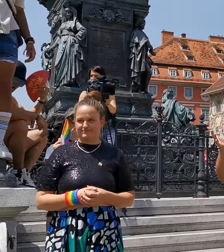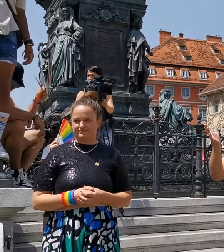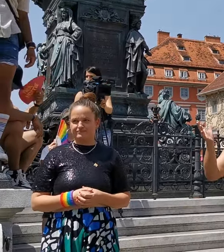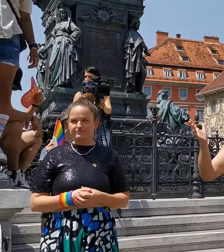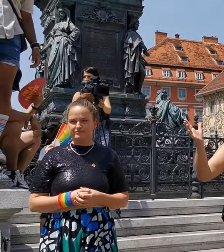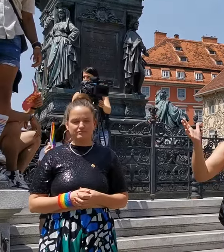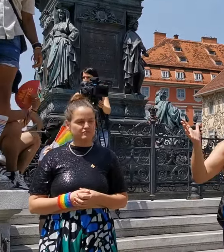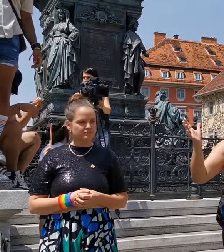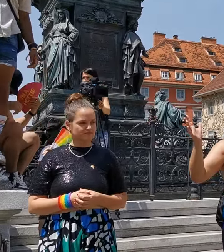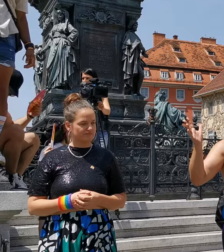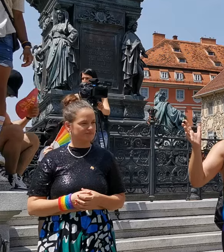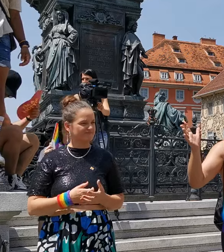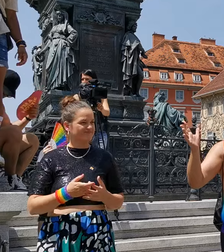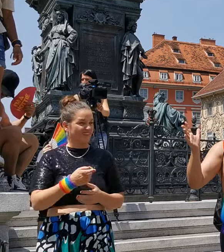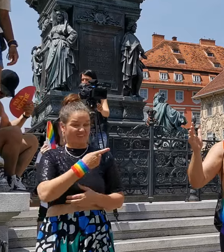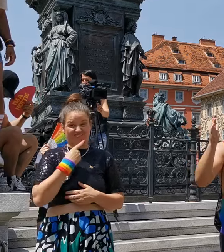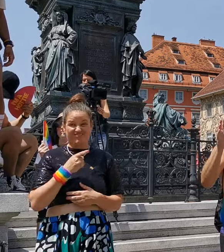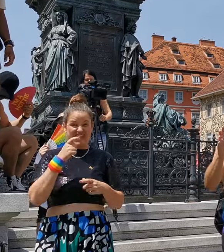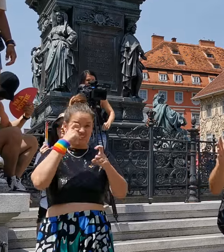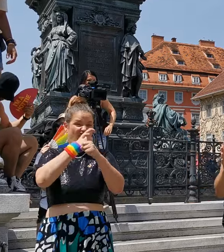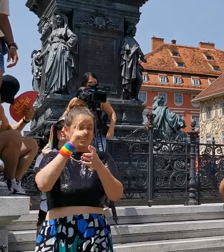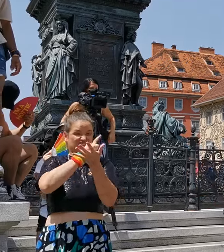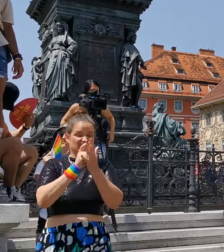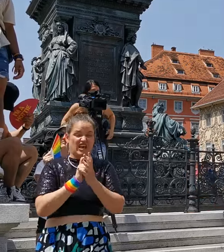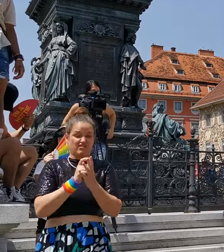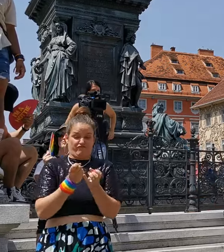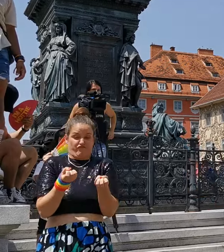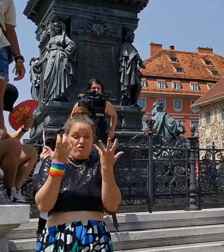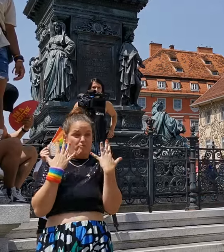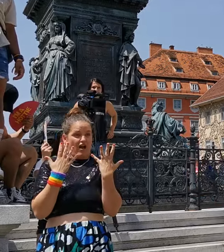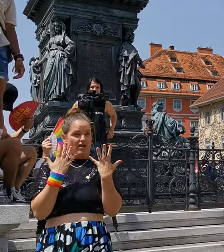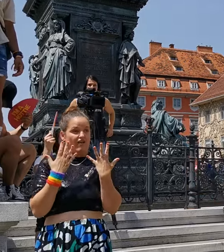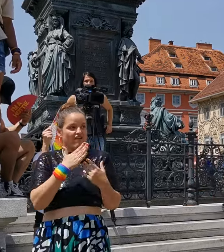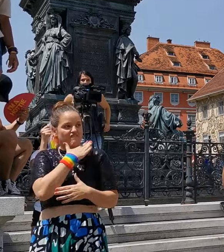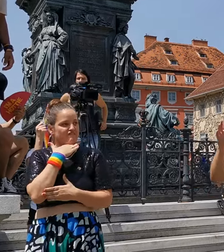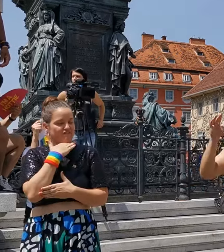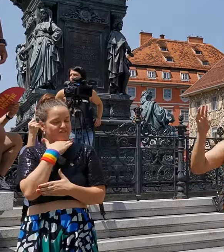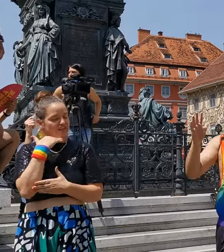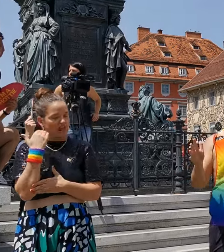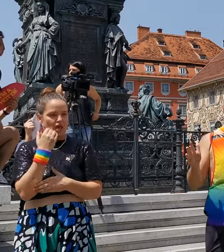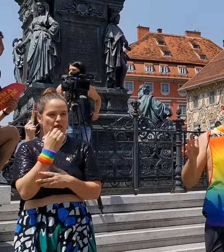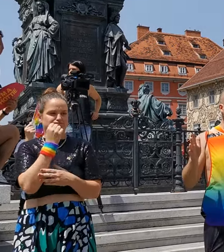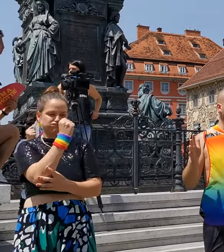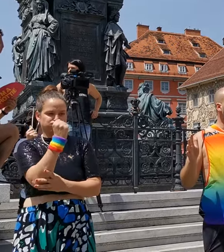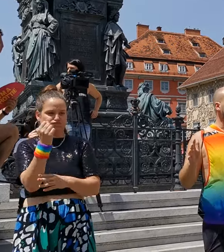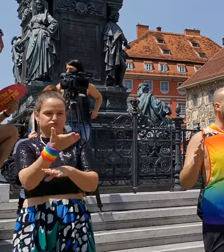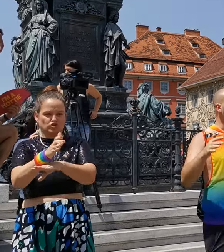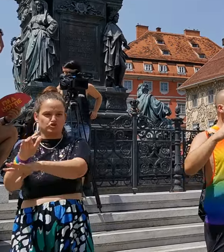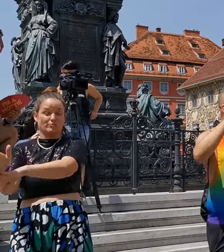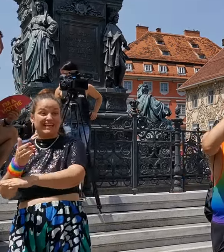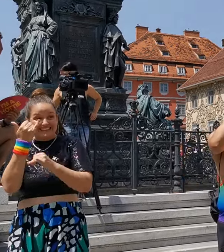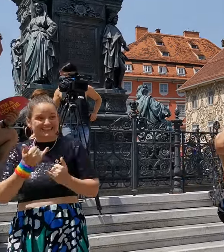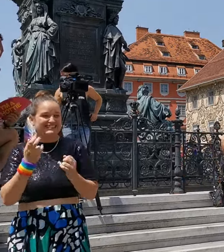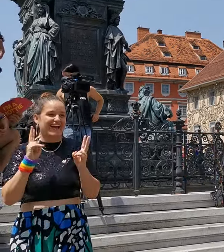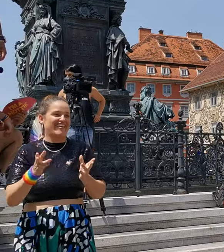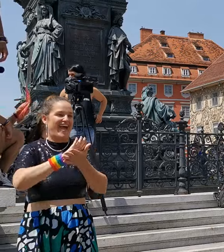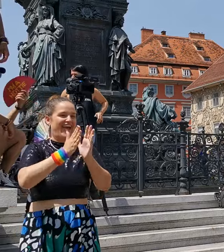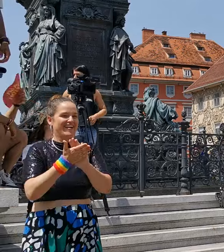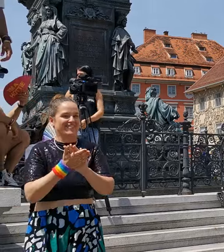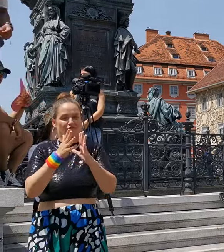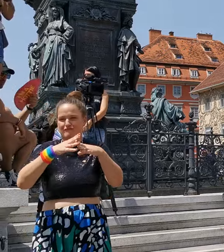Wir haben die NS-Zeit überstanden und viele von uns wurden ermordet. Jetzt können wir heiraten. Wir können Familien